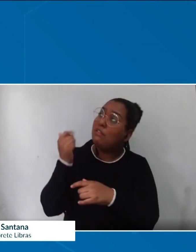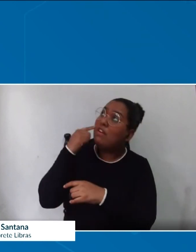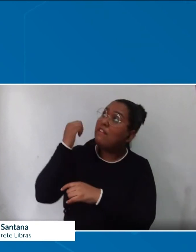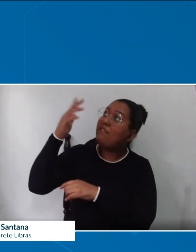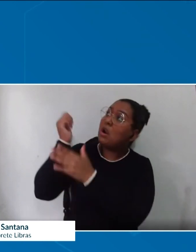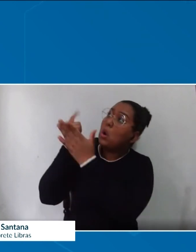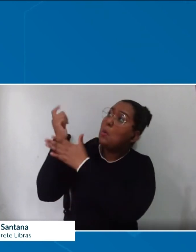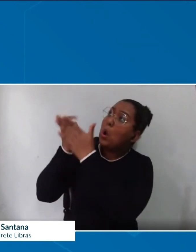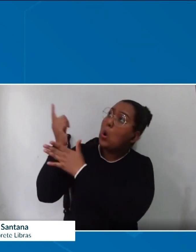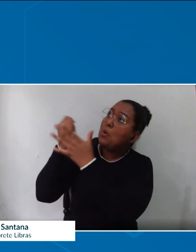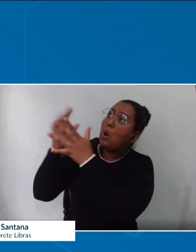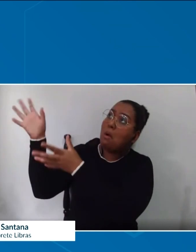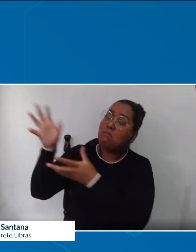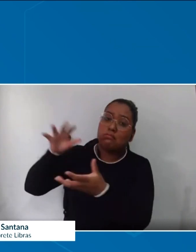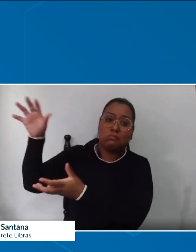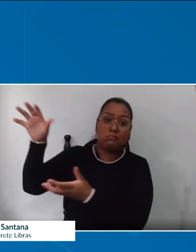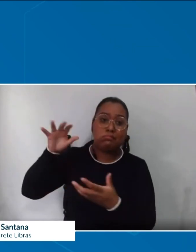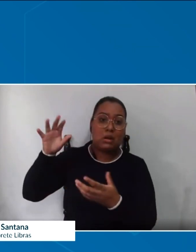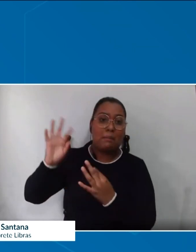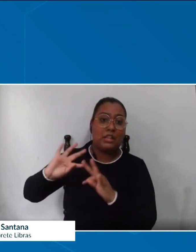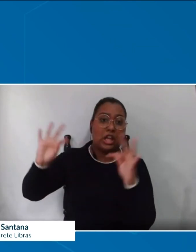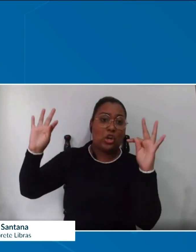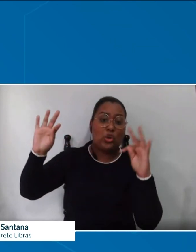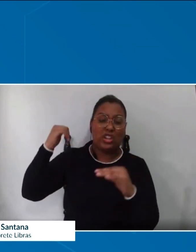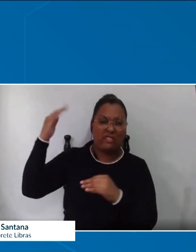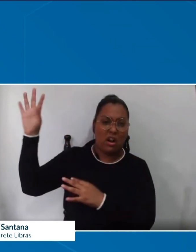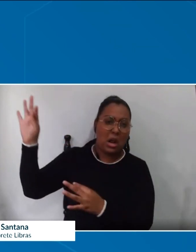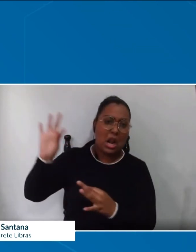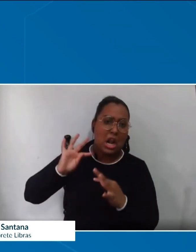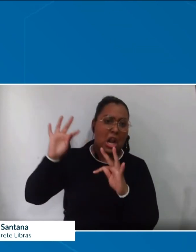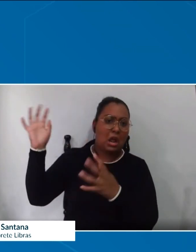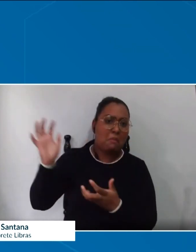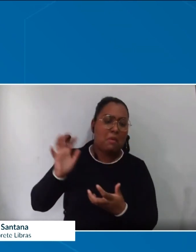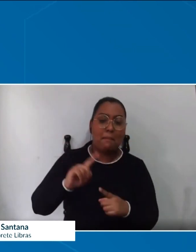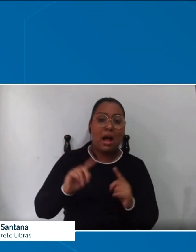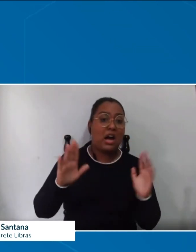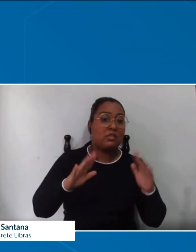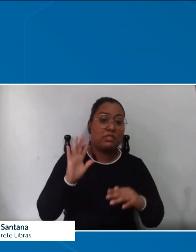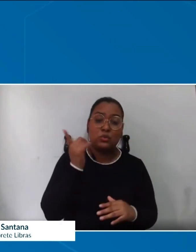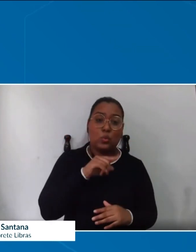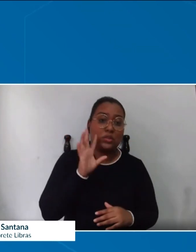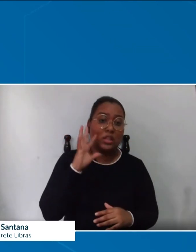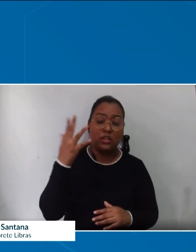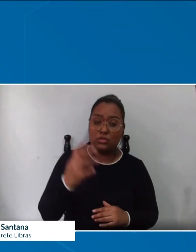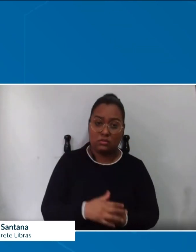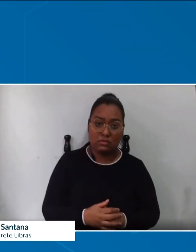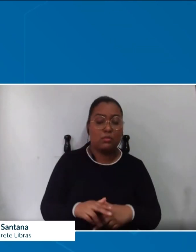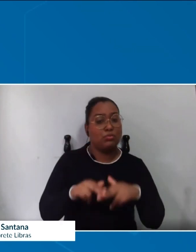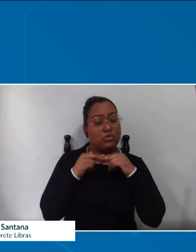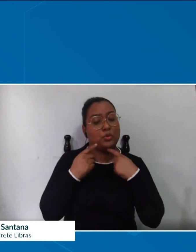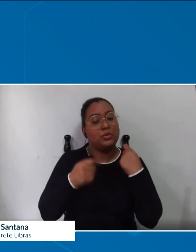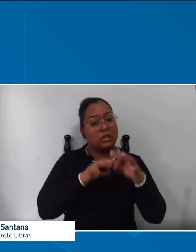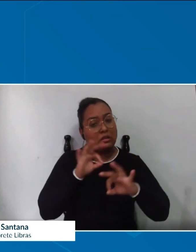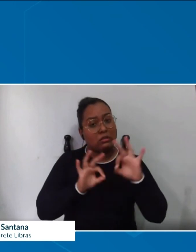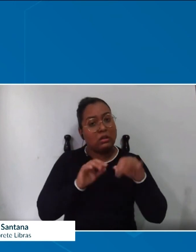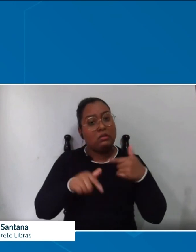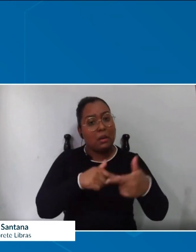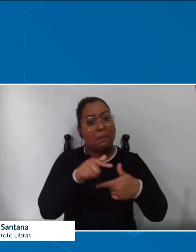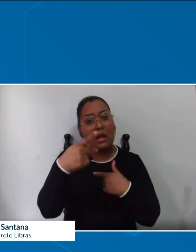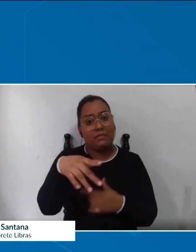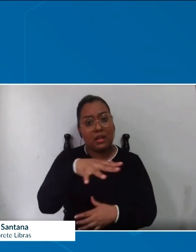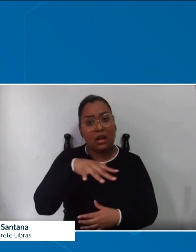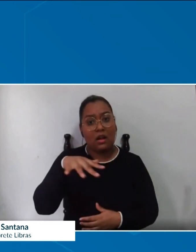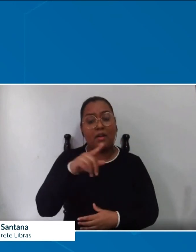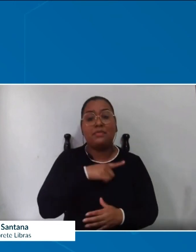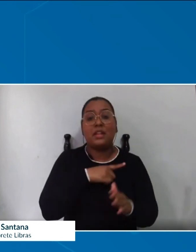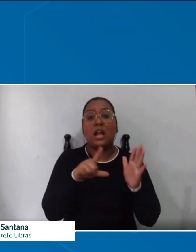ela consegue solucionar o problema. Então, a gente tem que chegar e trabalhar nessa área. Tá? E